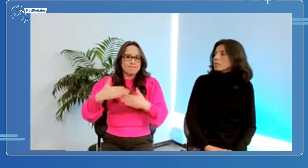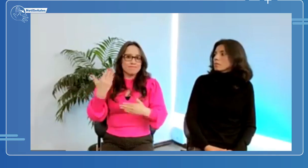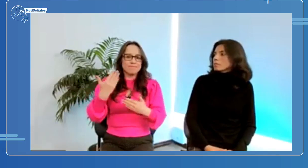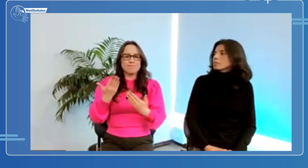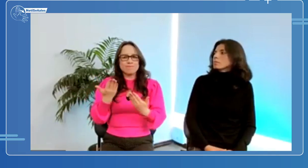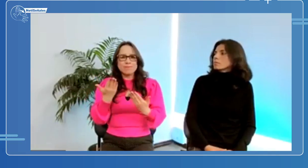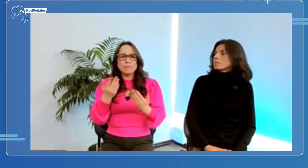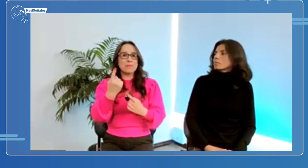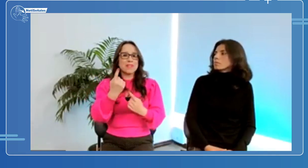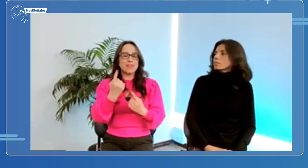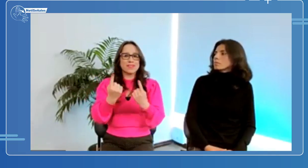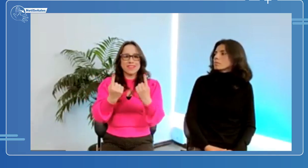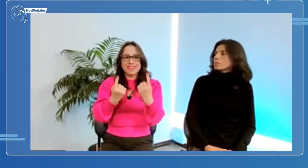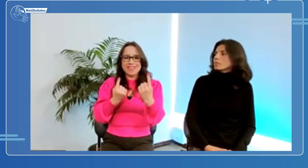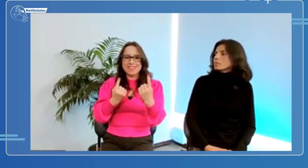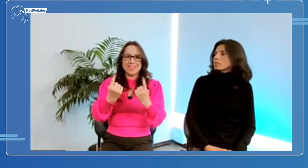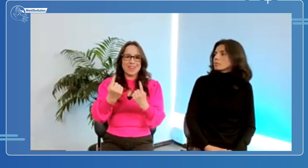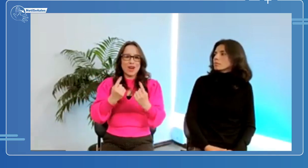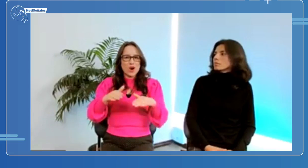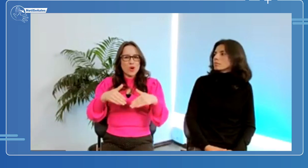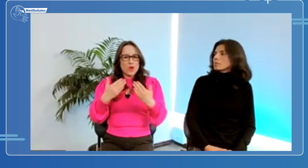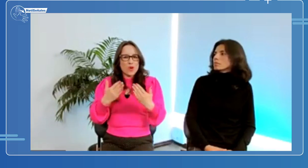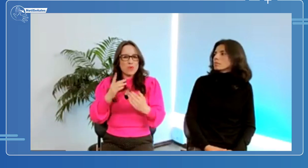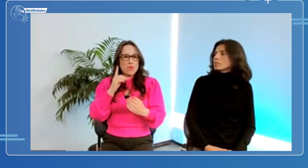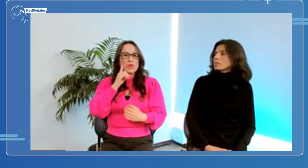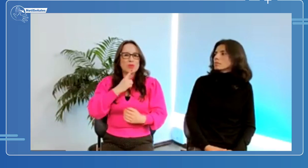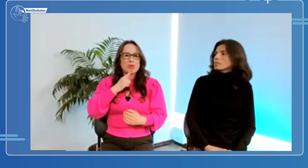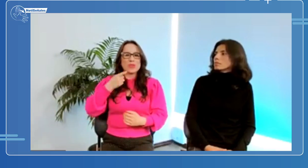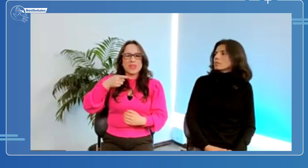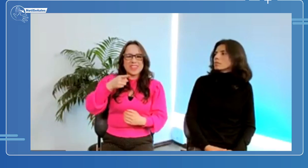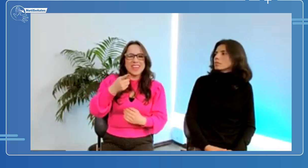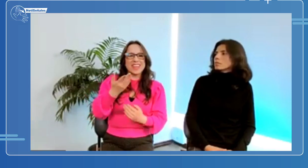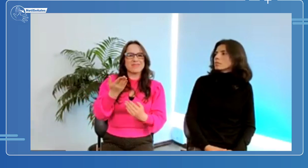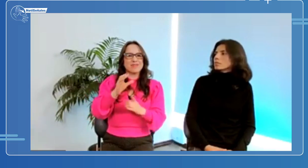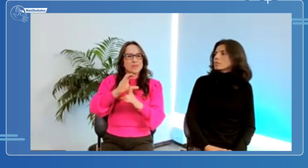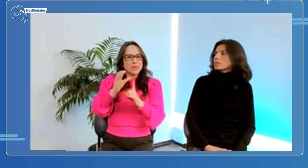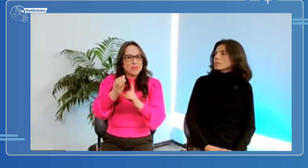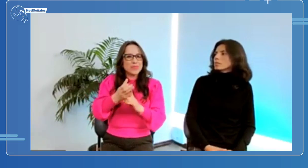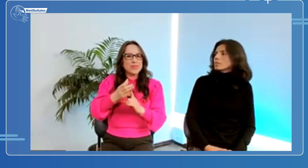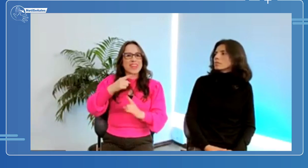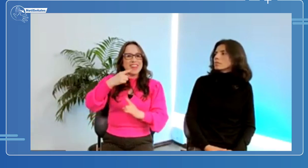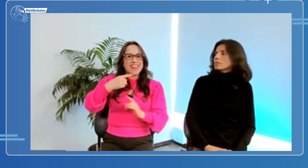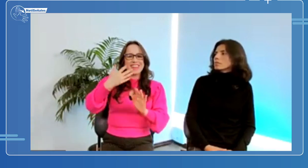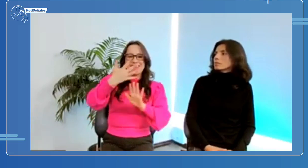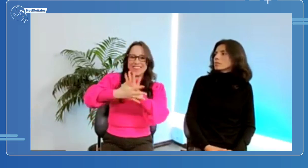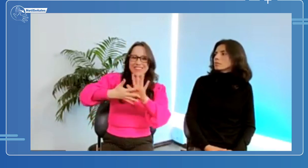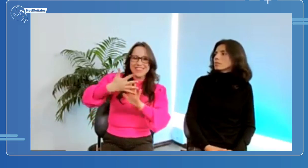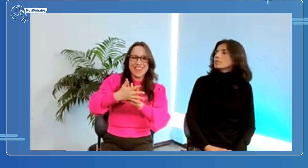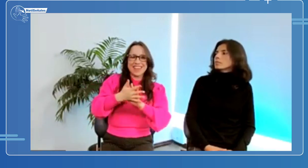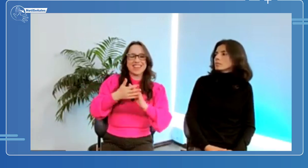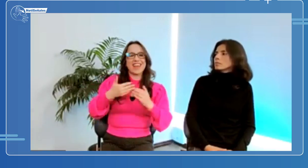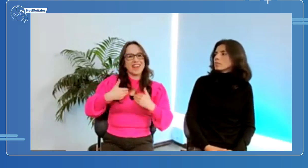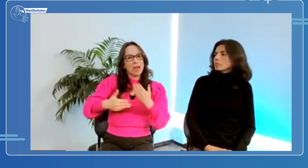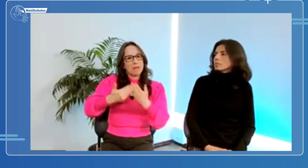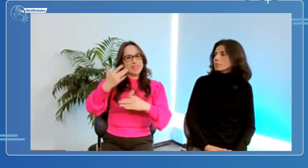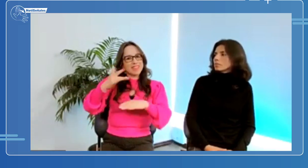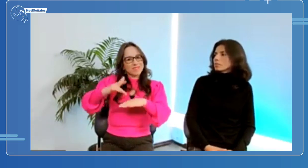Ministerio de Salud, he estado trabajando de manera conjunta, sobre todo pensándonos la cultura, la lengua de